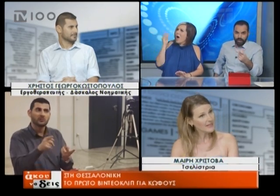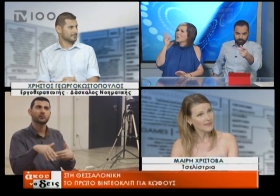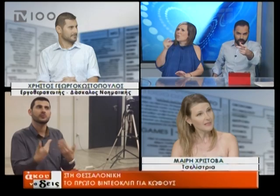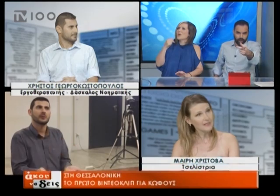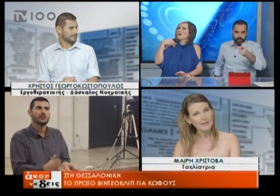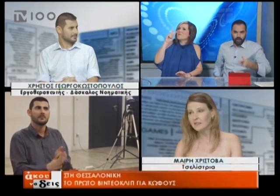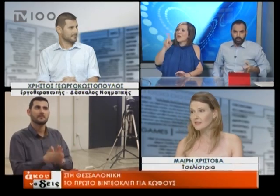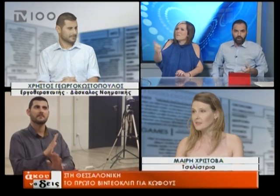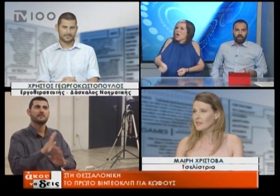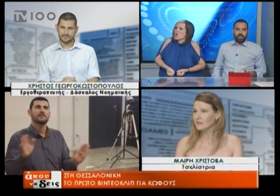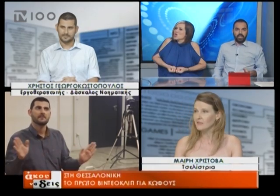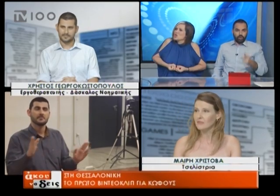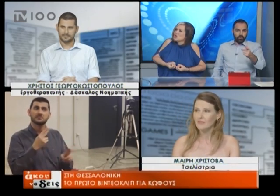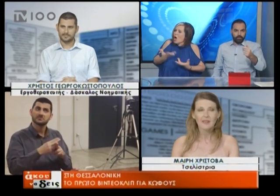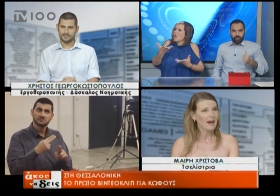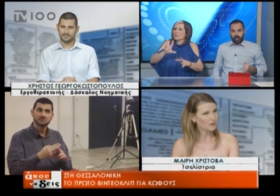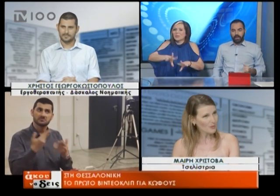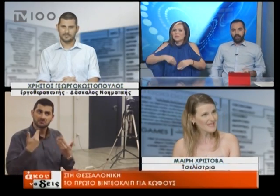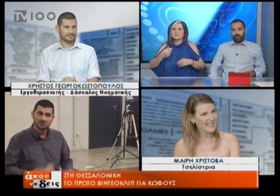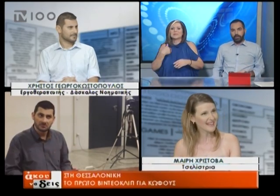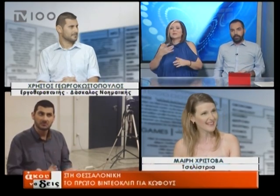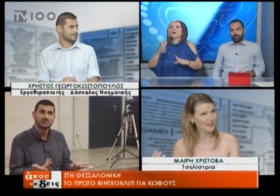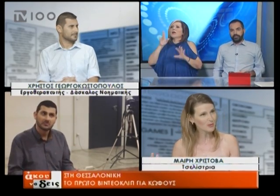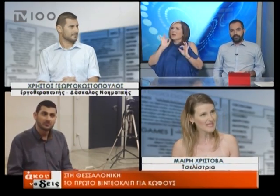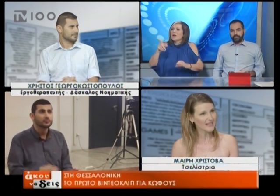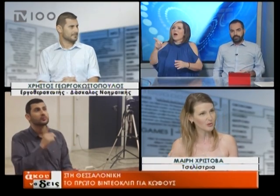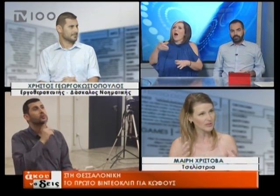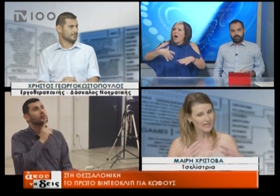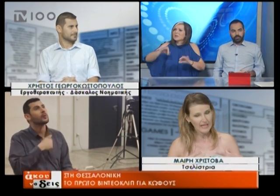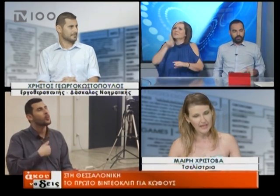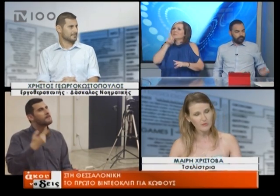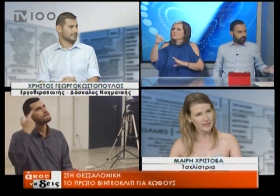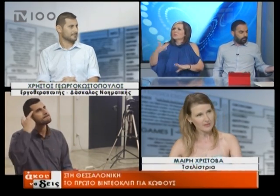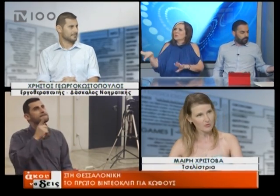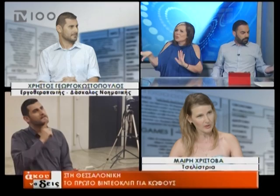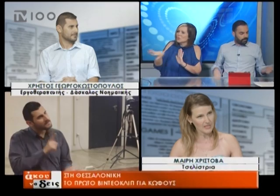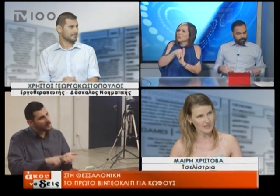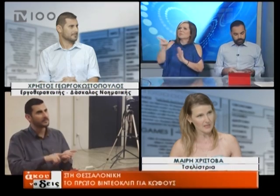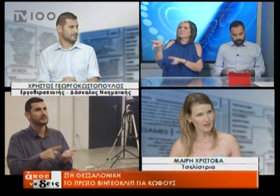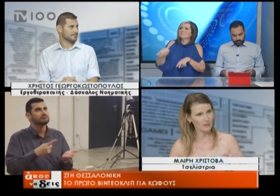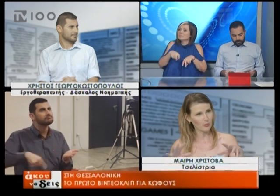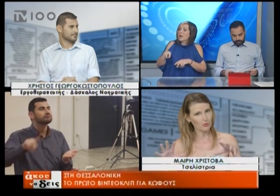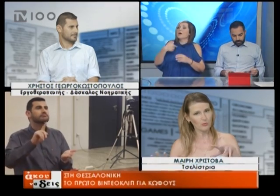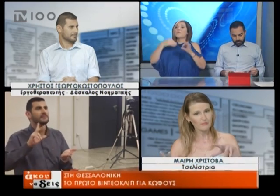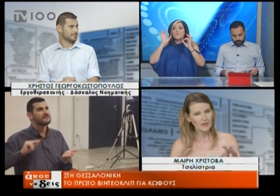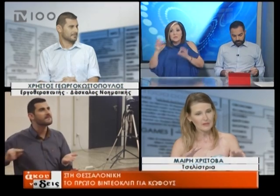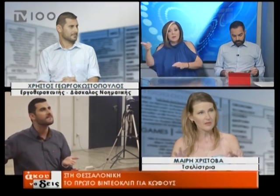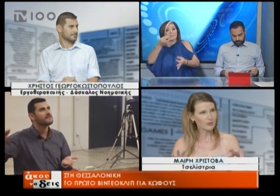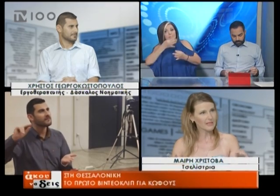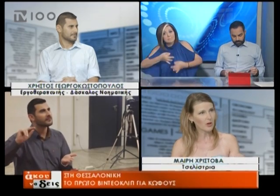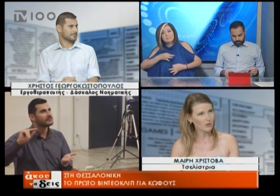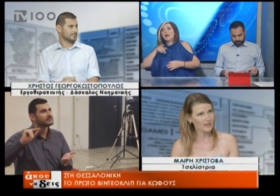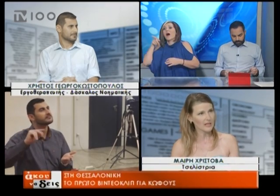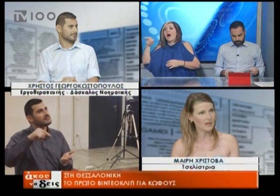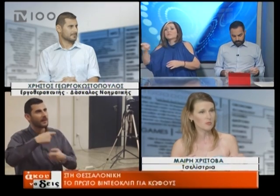Χρήστο, ναι. Πλέον για το βίντεο κλιπ, το οποίο συνεχώς το βλέπουμε στο κάτω παράθυρο. Αυτό μας έλεγε, ότι ένιωθε και τις δονήσεις από τα